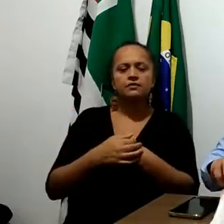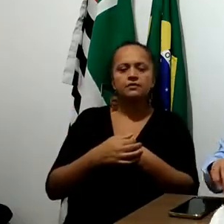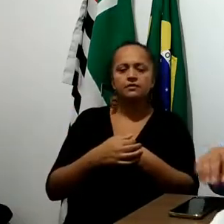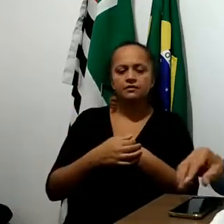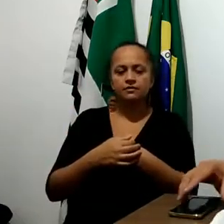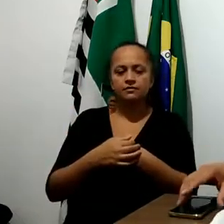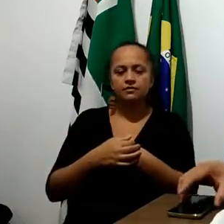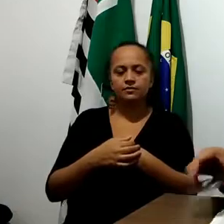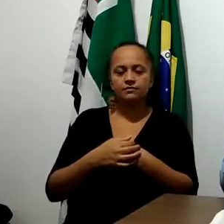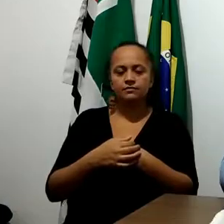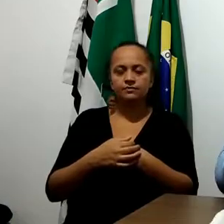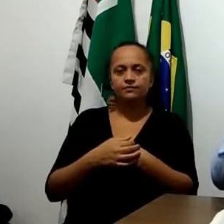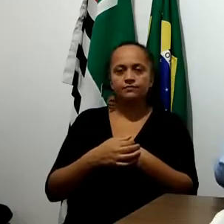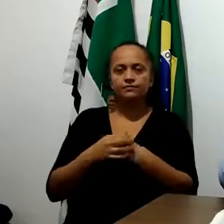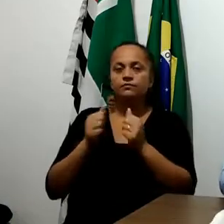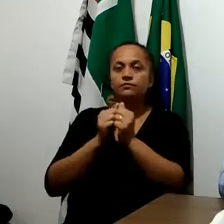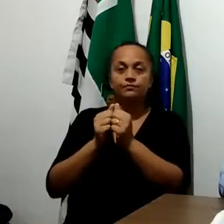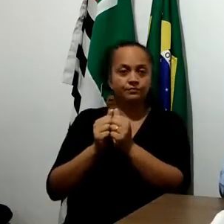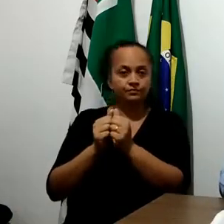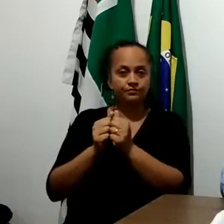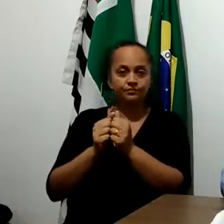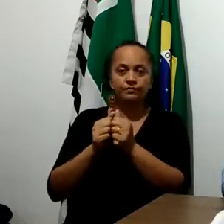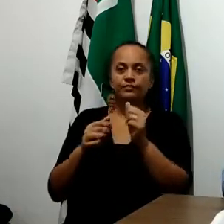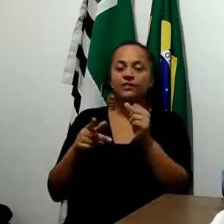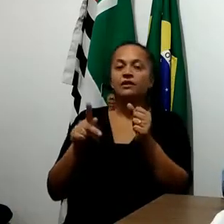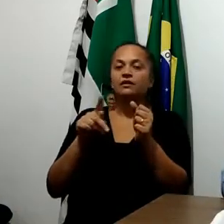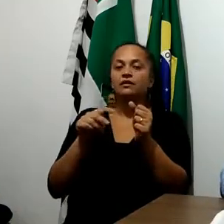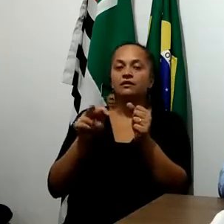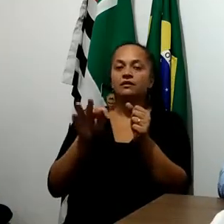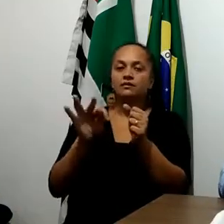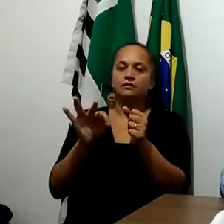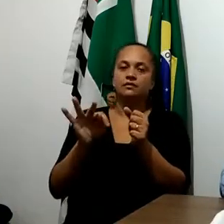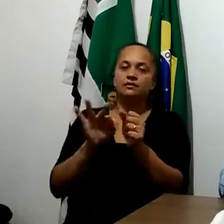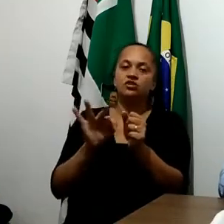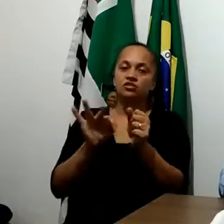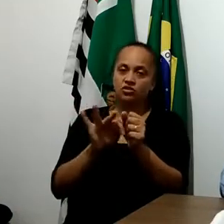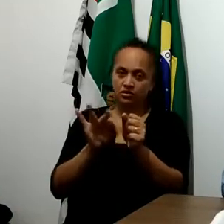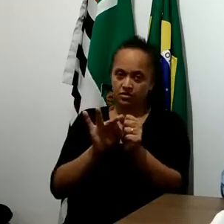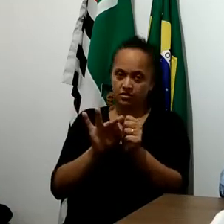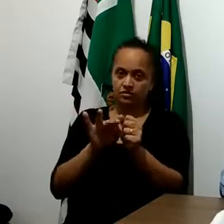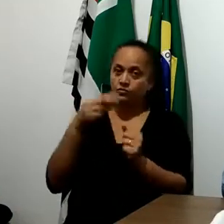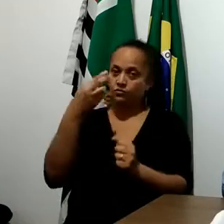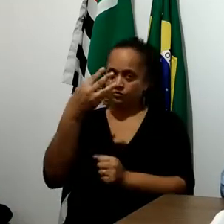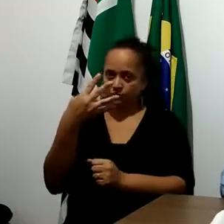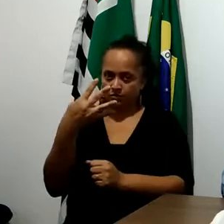estamos próximos aqui, ó. Tiago, capítulo 4. Ó, Tiago,